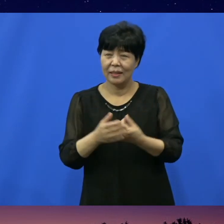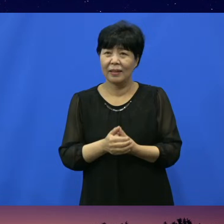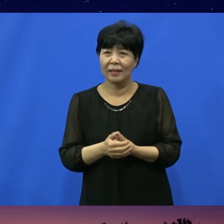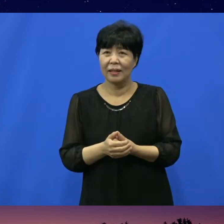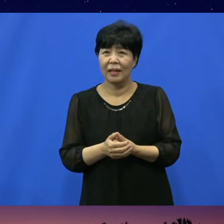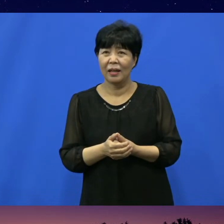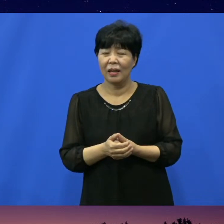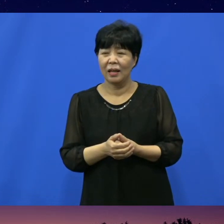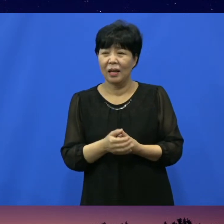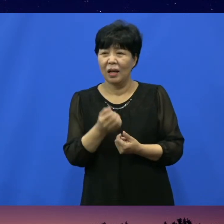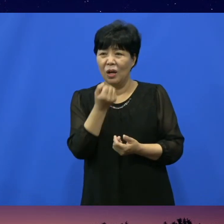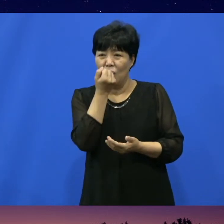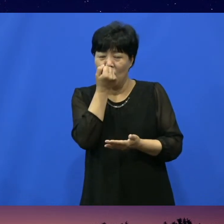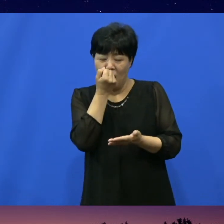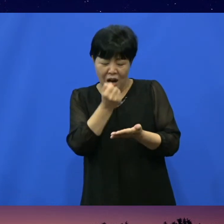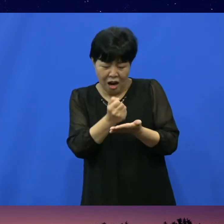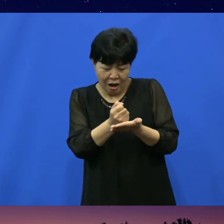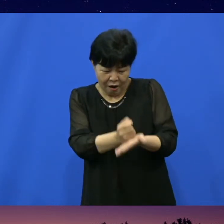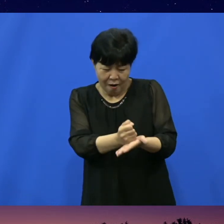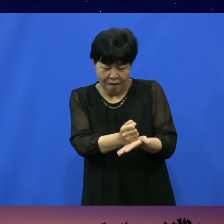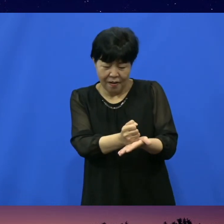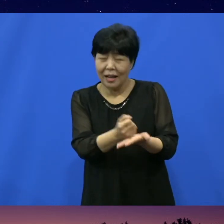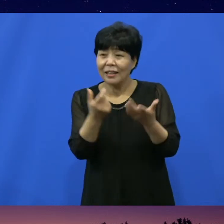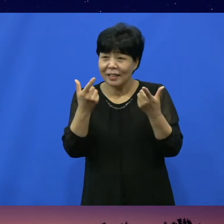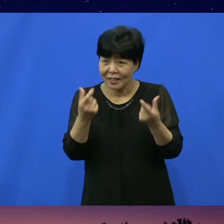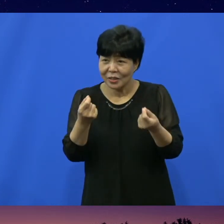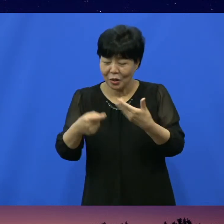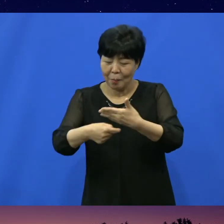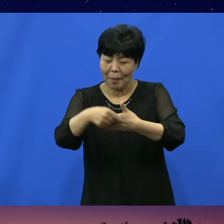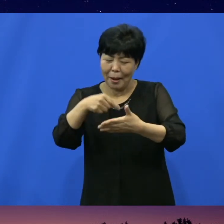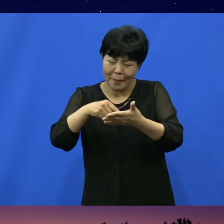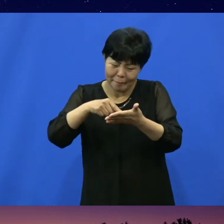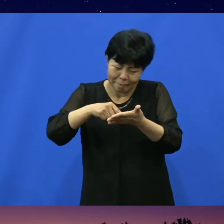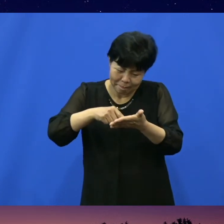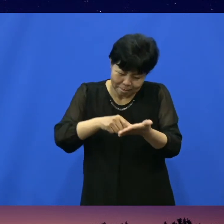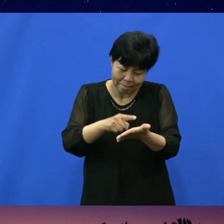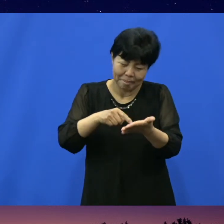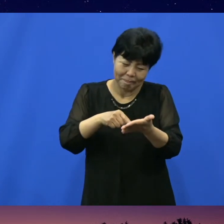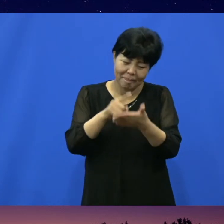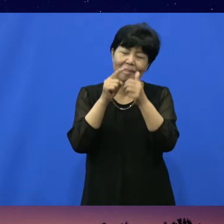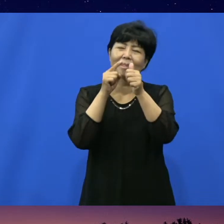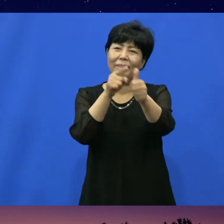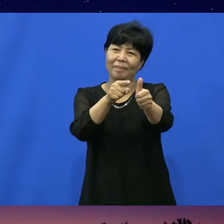마음에 품고 하나님의 사랑을 마음에 새겨 넣으라는 거죠.